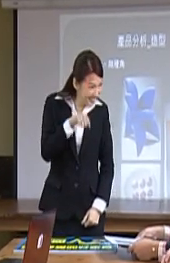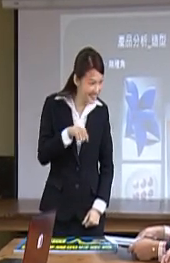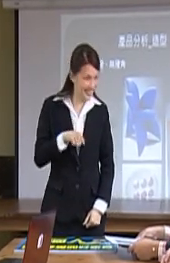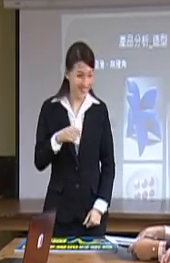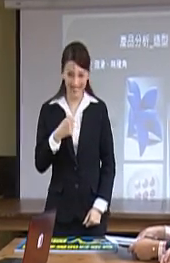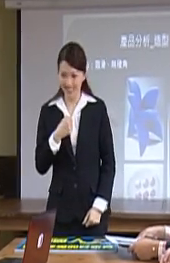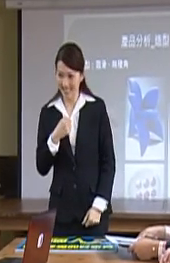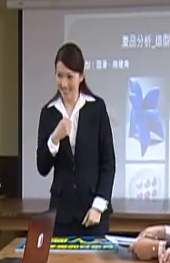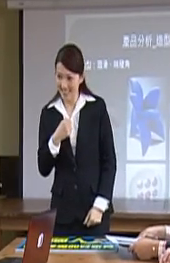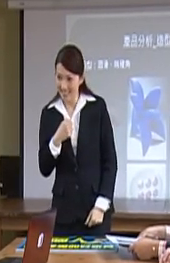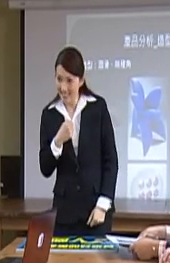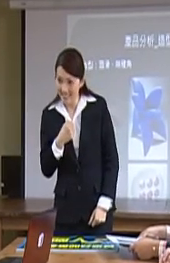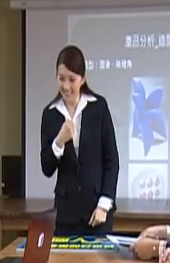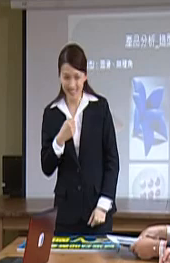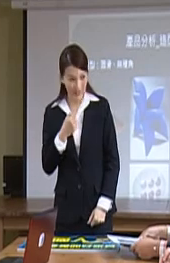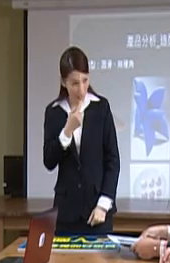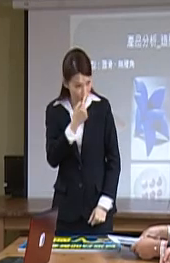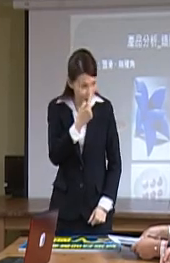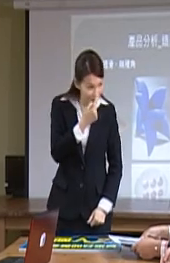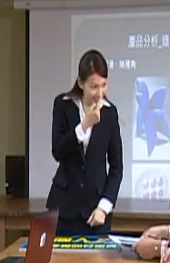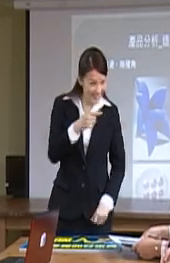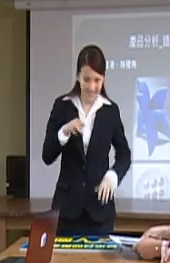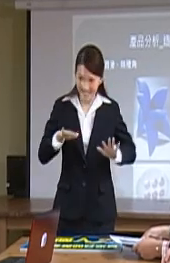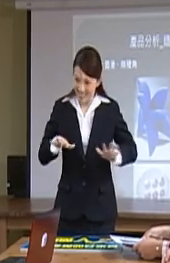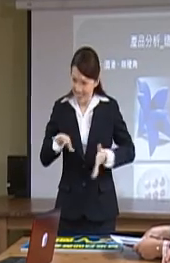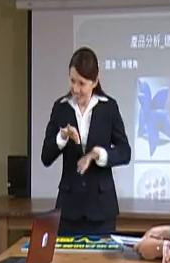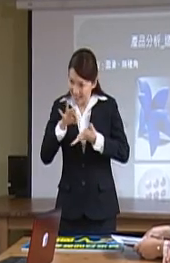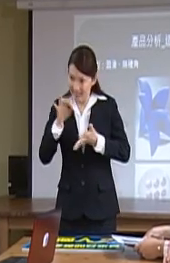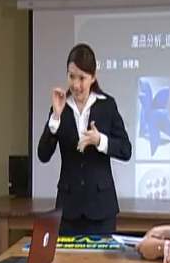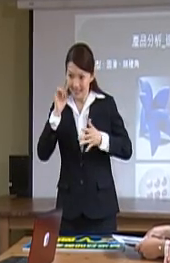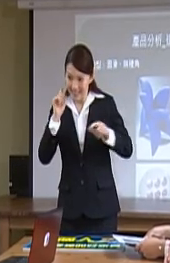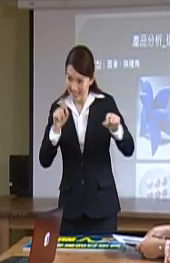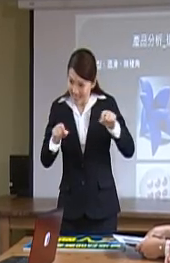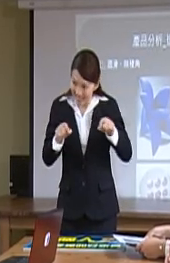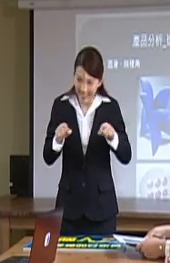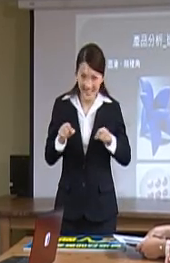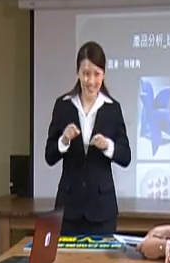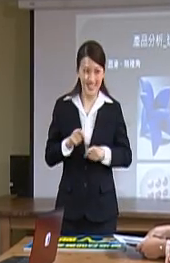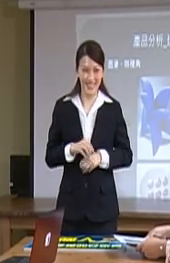你接下来请允许我开始今天的提案。